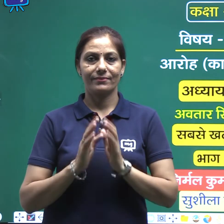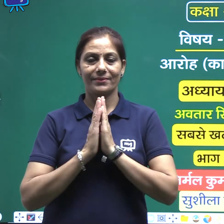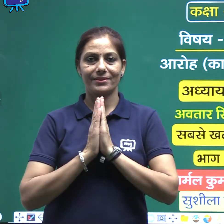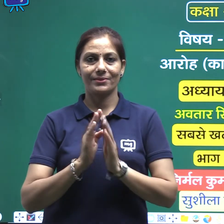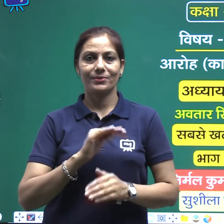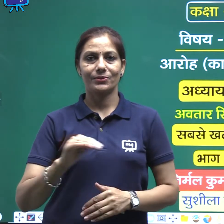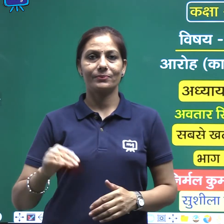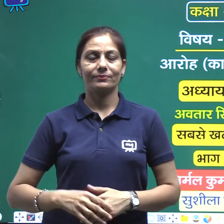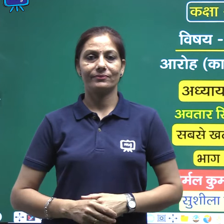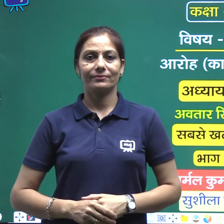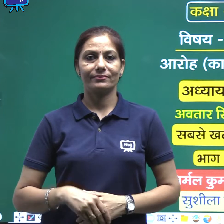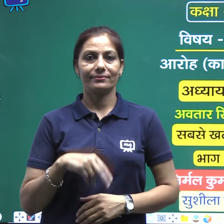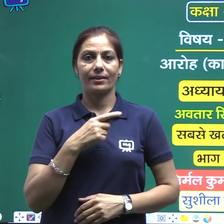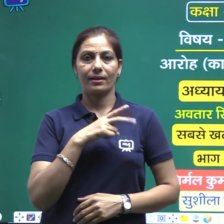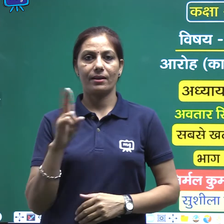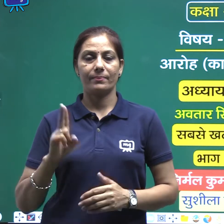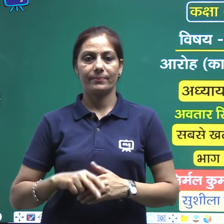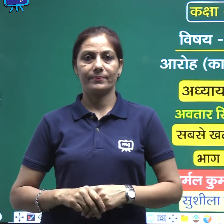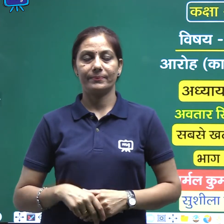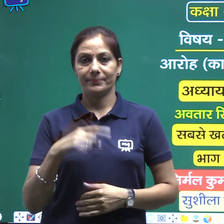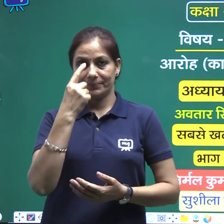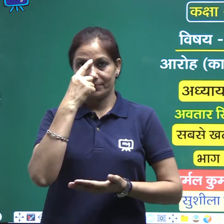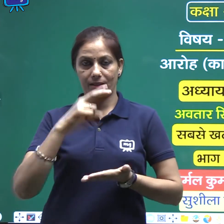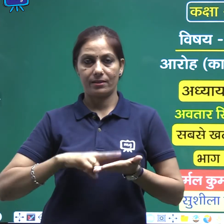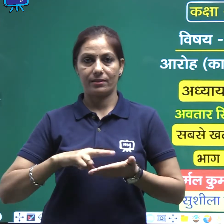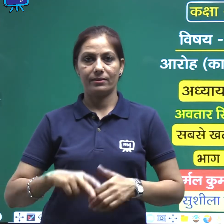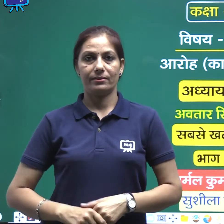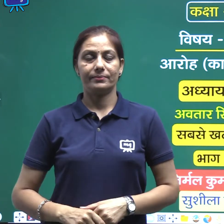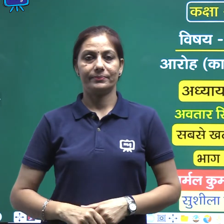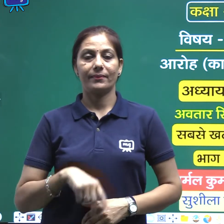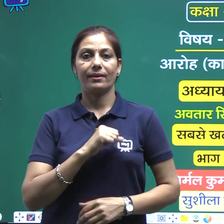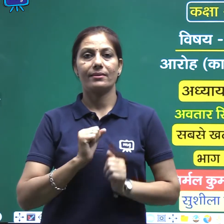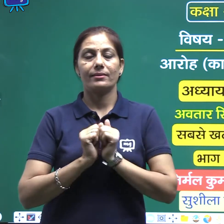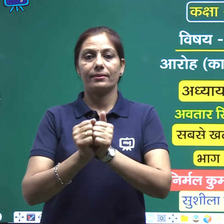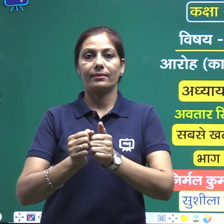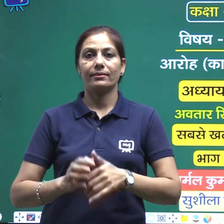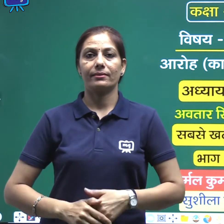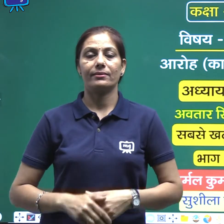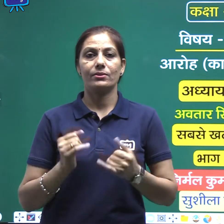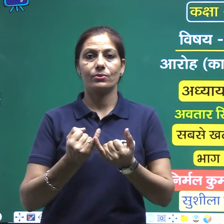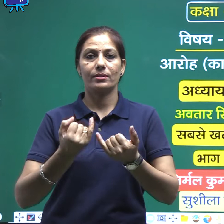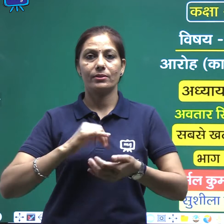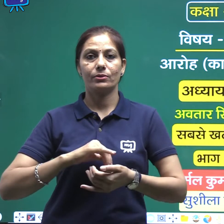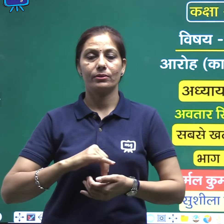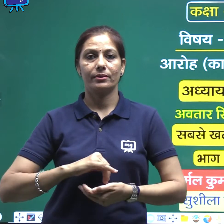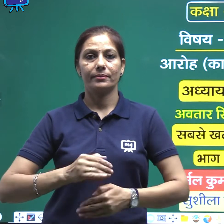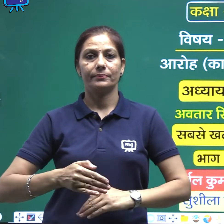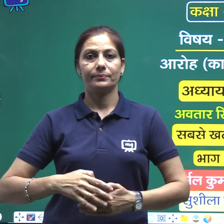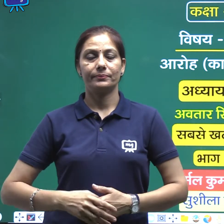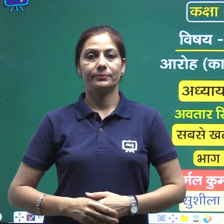नमस्कार बच्चों, मेरा नाम निर्मल कुमार गुप्ता, मेरे साथ हैं सुशीला चौधरी।